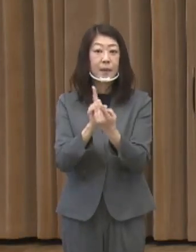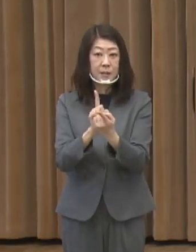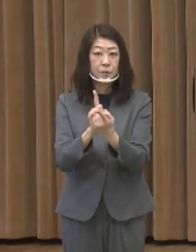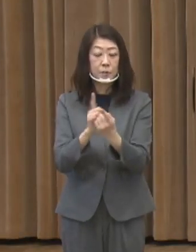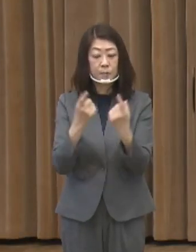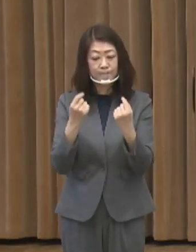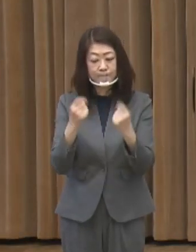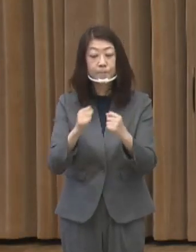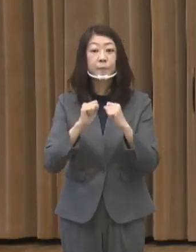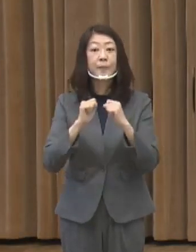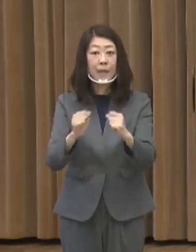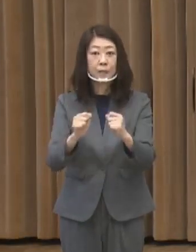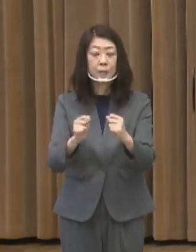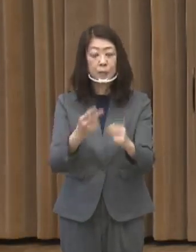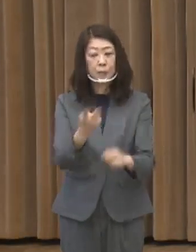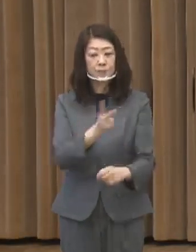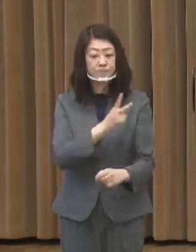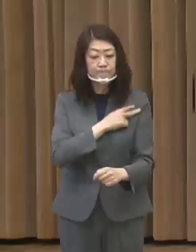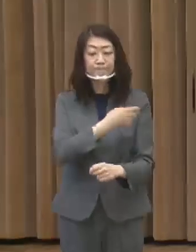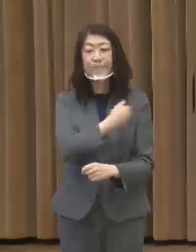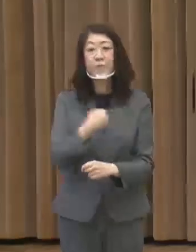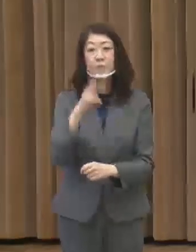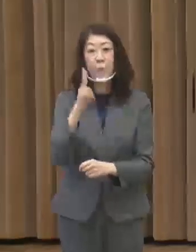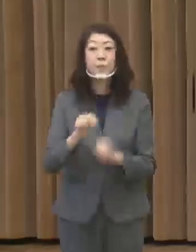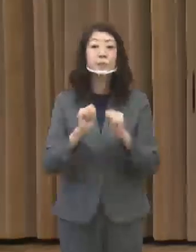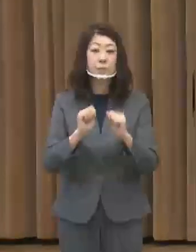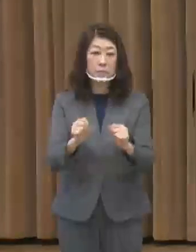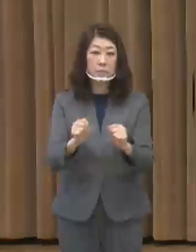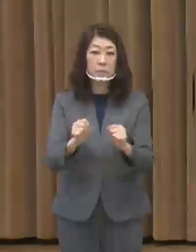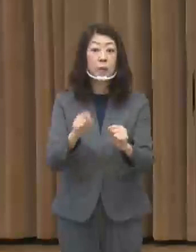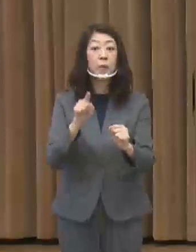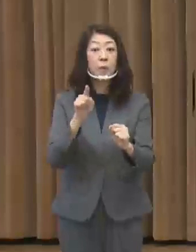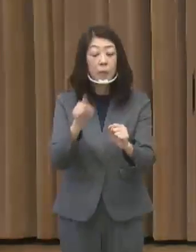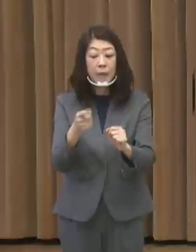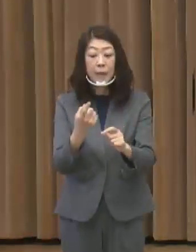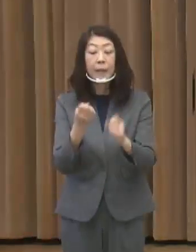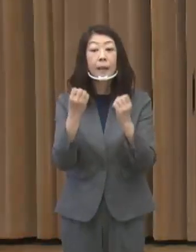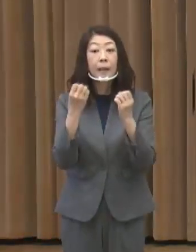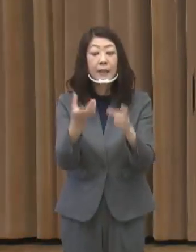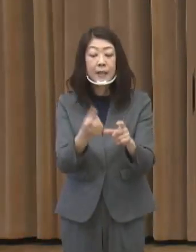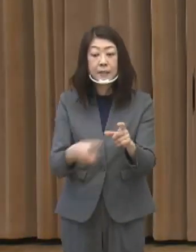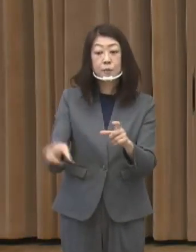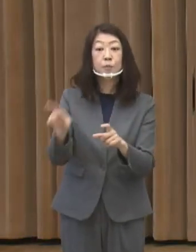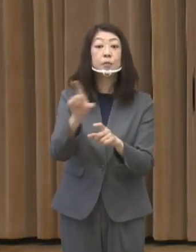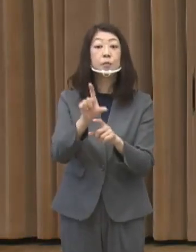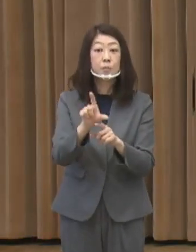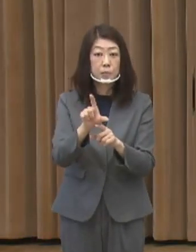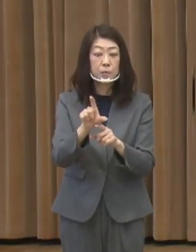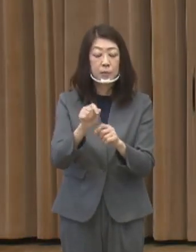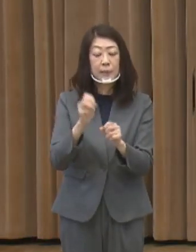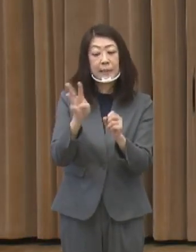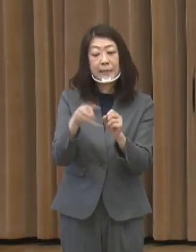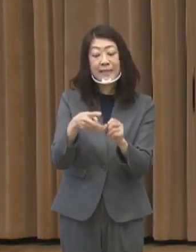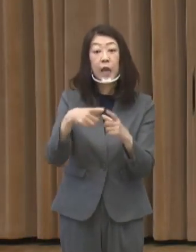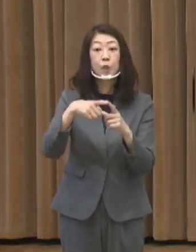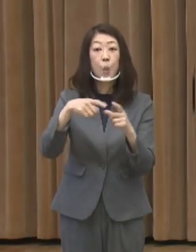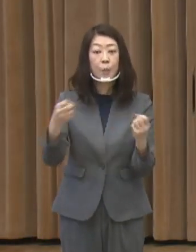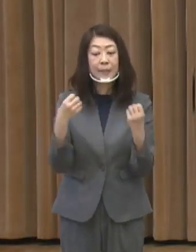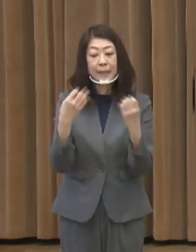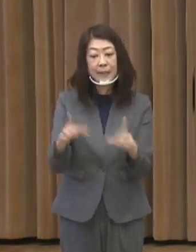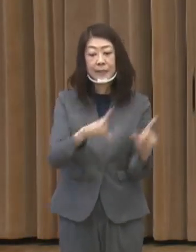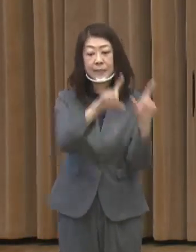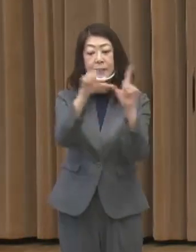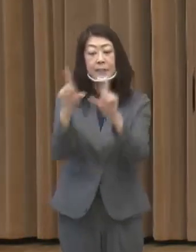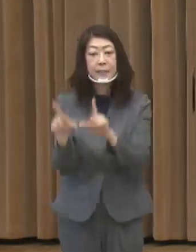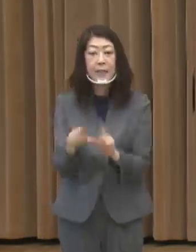。これに関しまして、新たに創設をされる彩の国新しい生活様式安